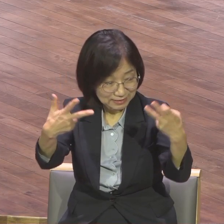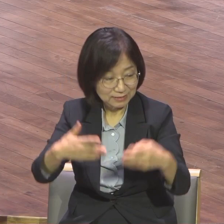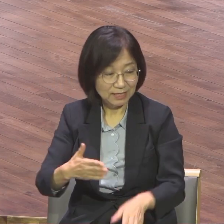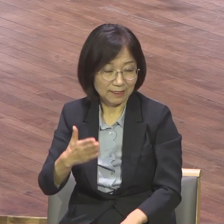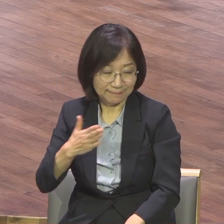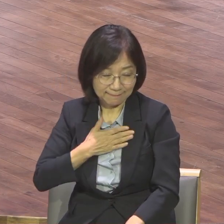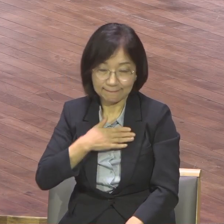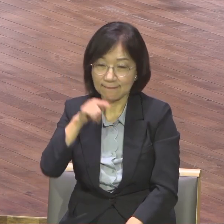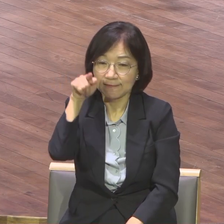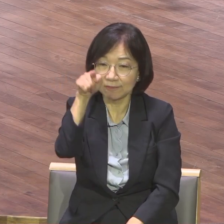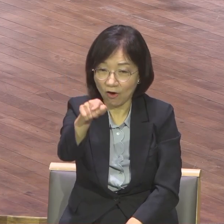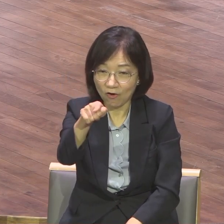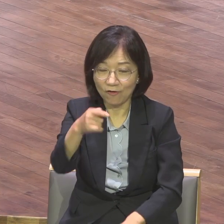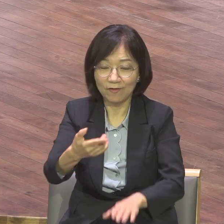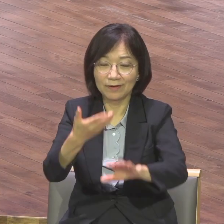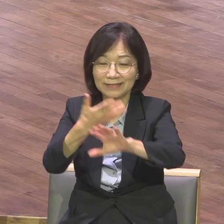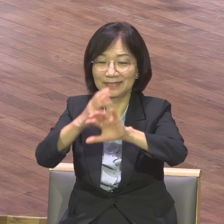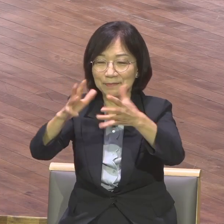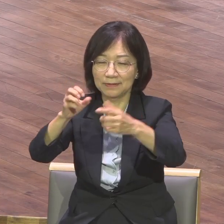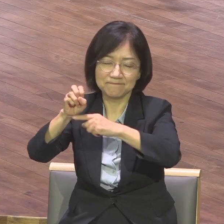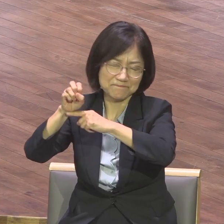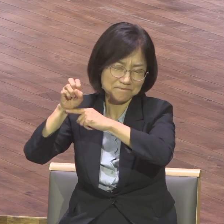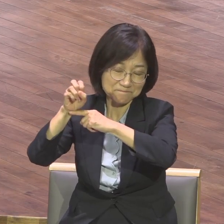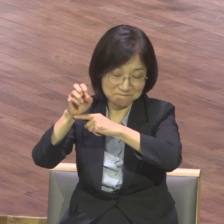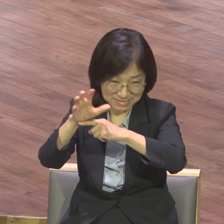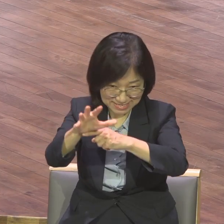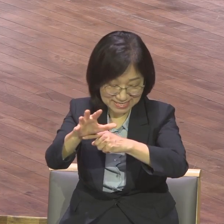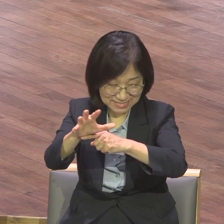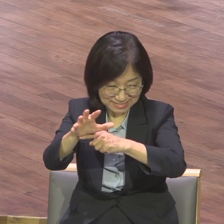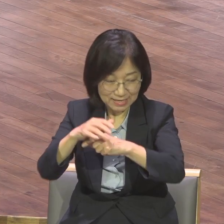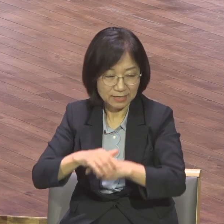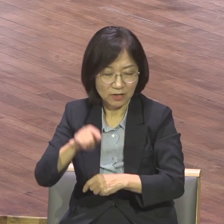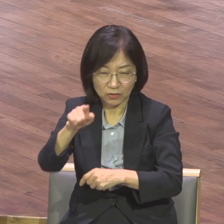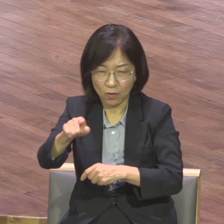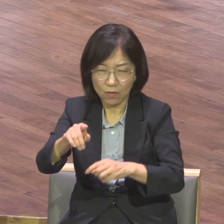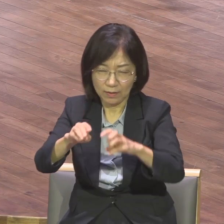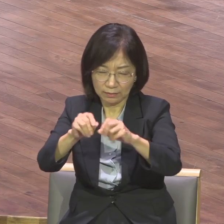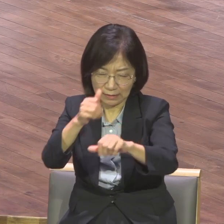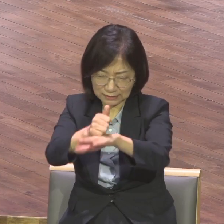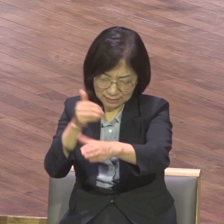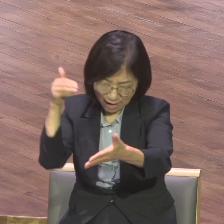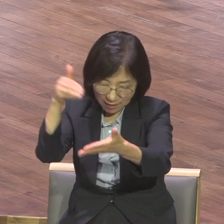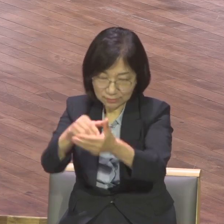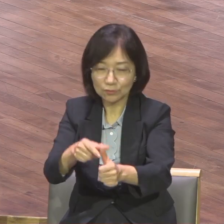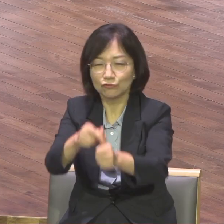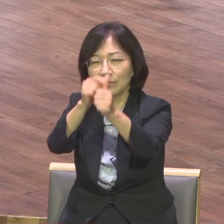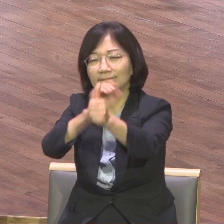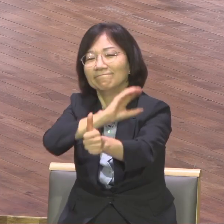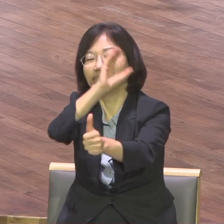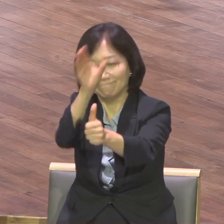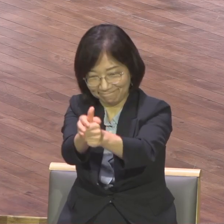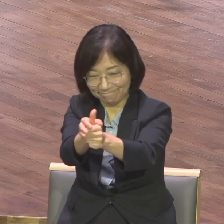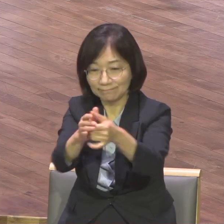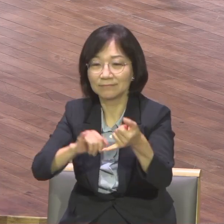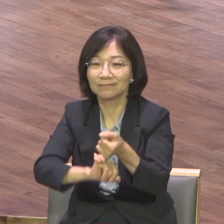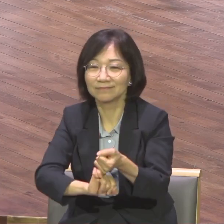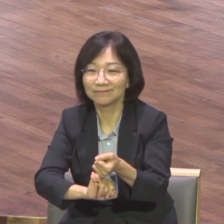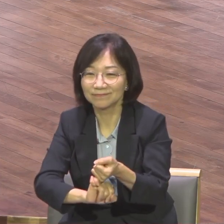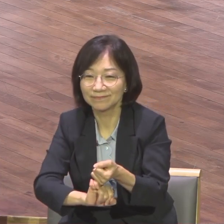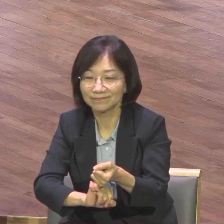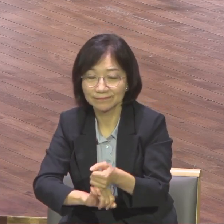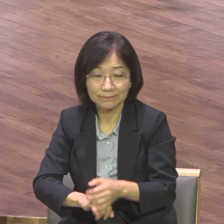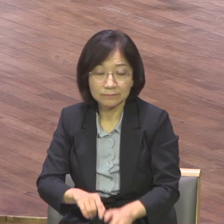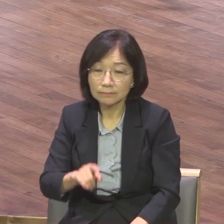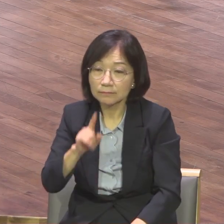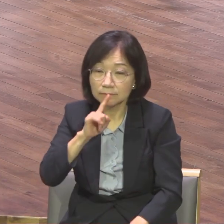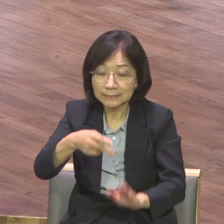너를 이방의 빛으로 삼아 너로 땅끝까지 구원하게 하리라. 자, 이 말씀은요